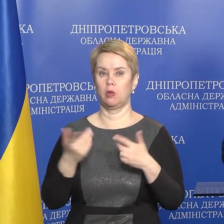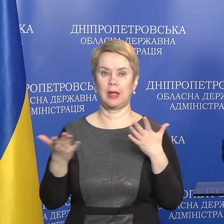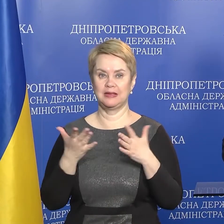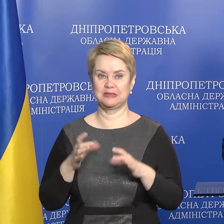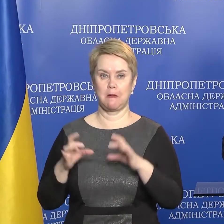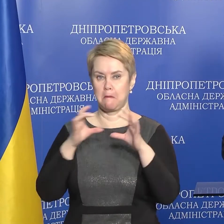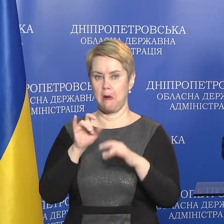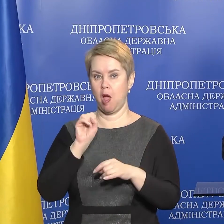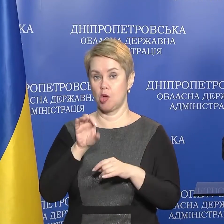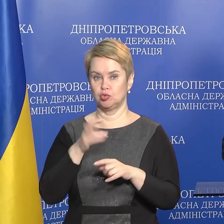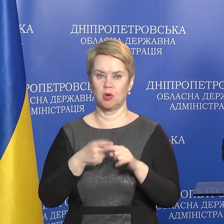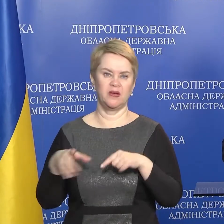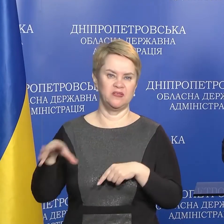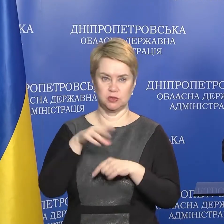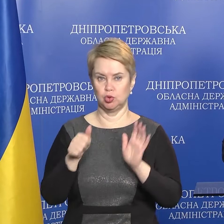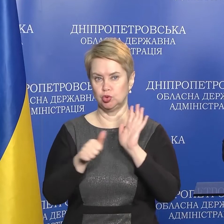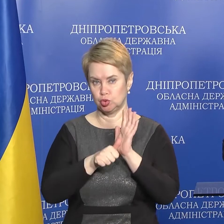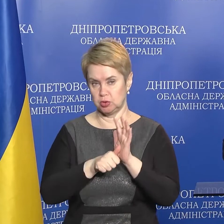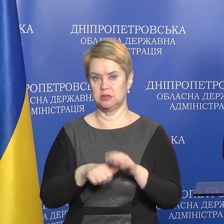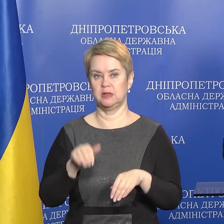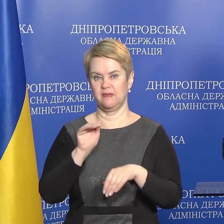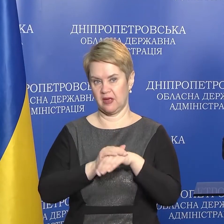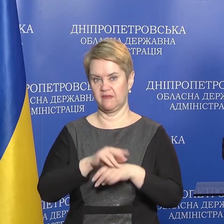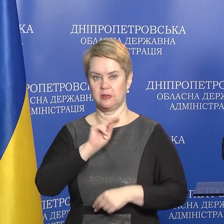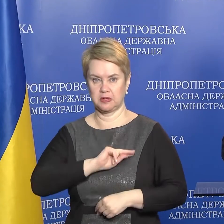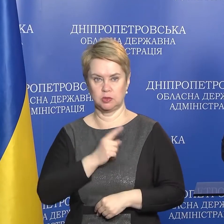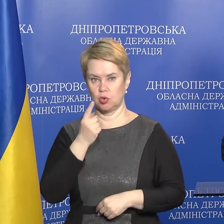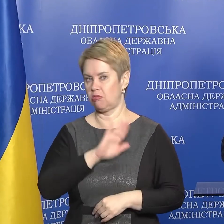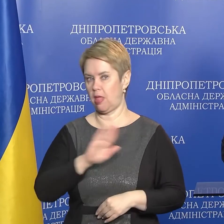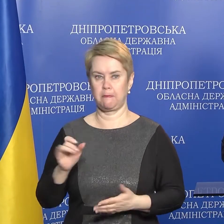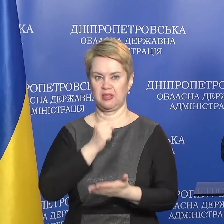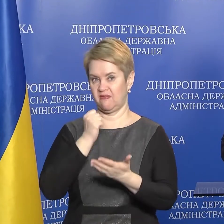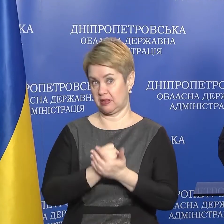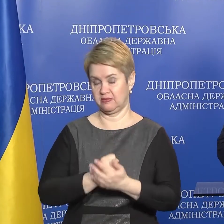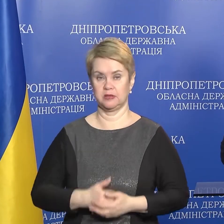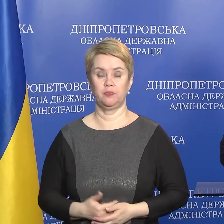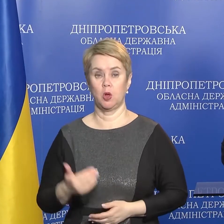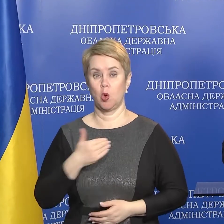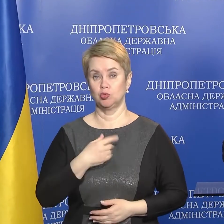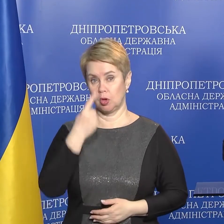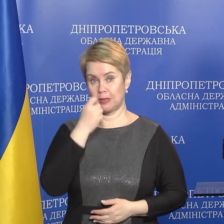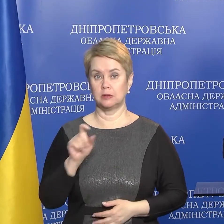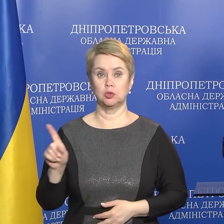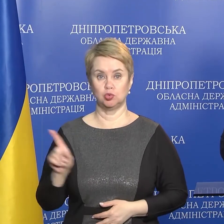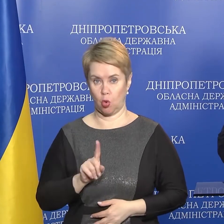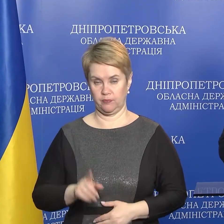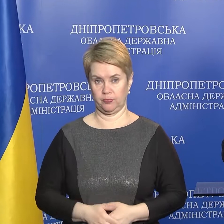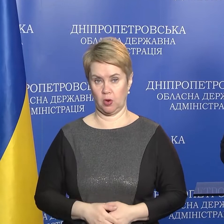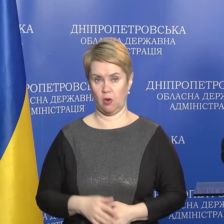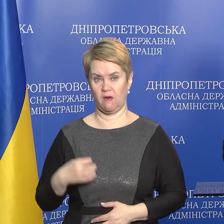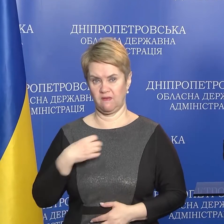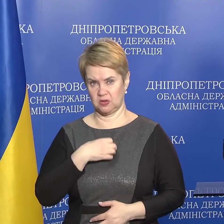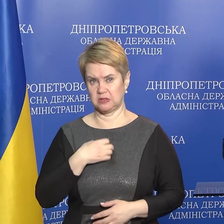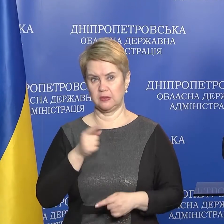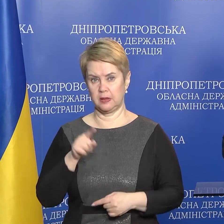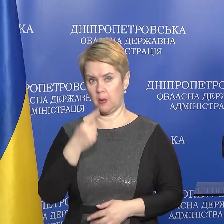якийсь маячок у вікні. Фактично всі 6 відпрацьовано і жодний факт не підтвердився. Хочу нагадати, що в